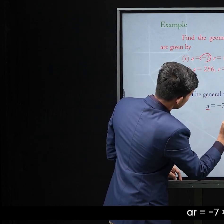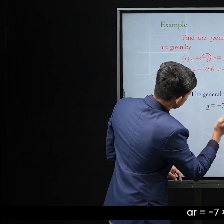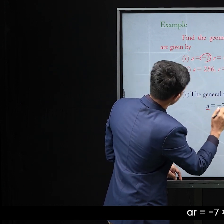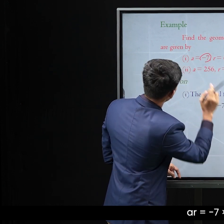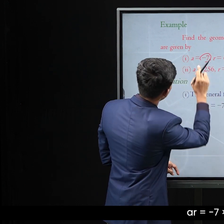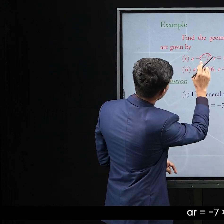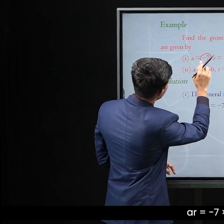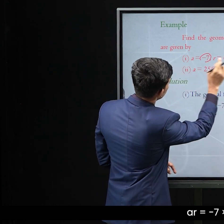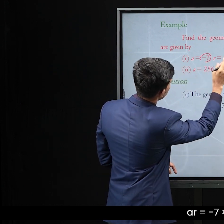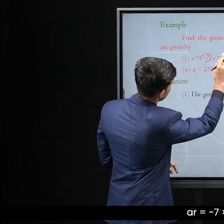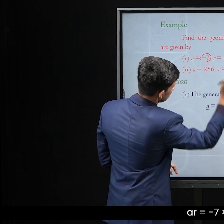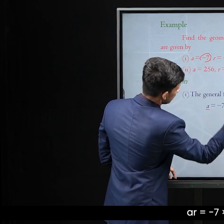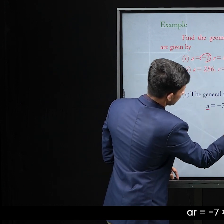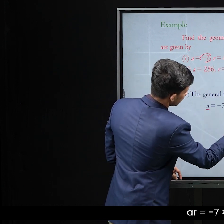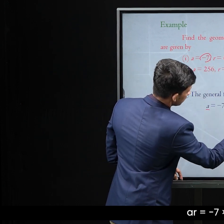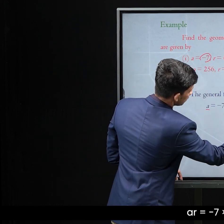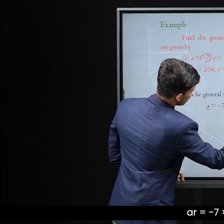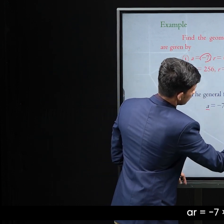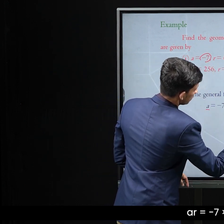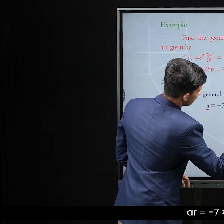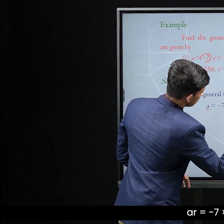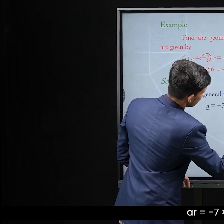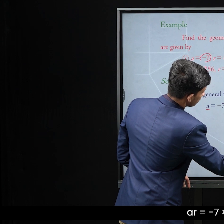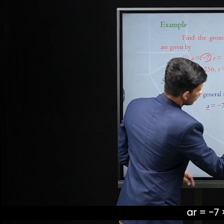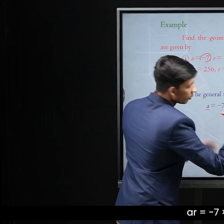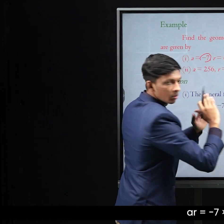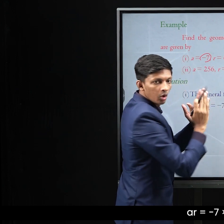AR ಈಕ್ವಲ್ ಟು -7 ಇಂಟು r ಈಕ್ವಲ್ ಟು -42.